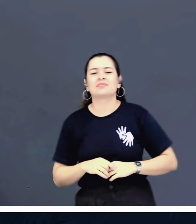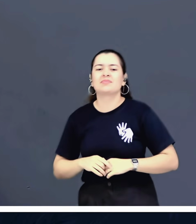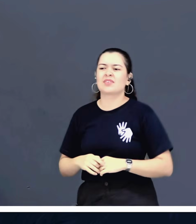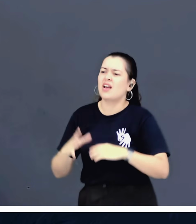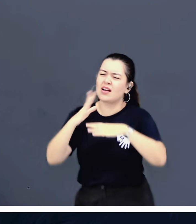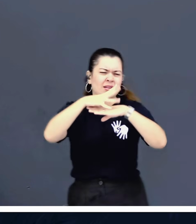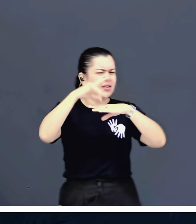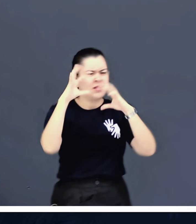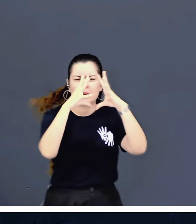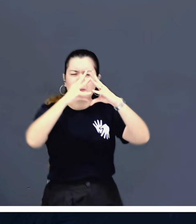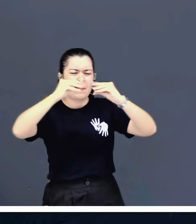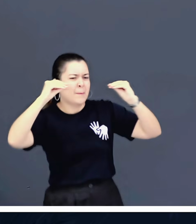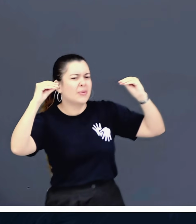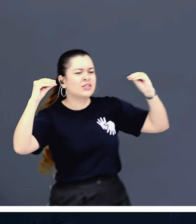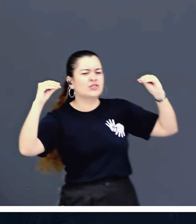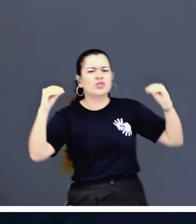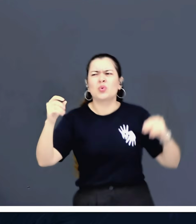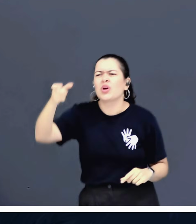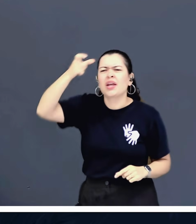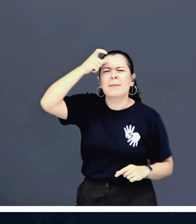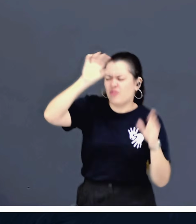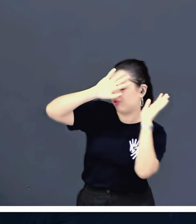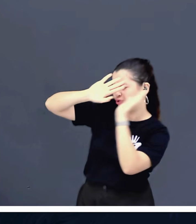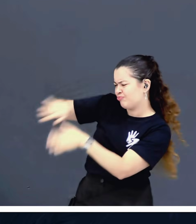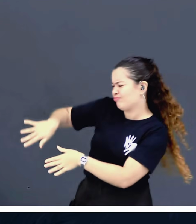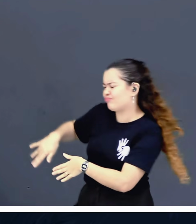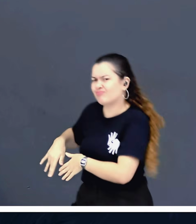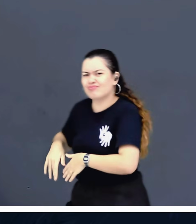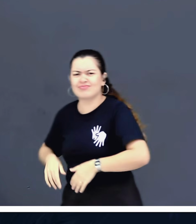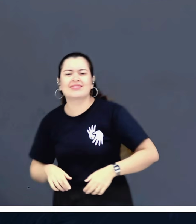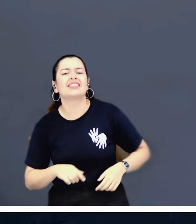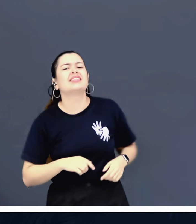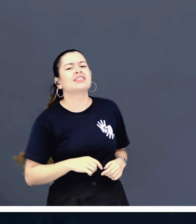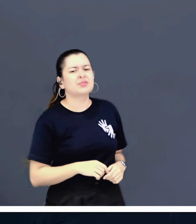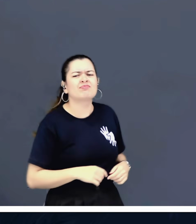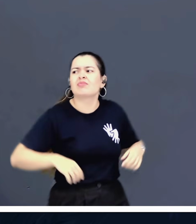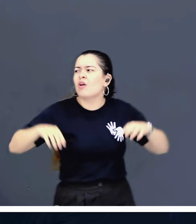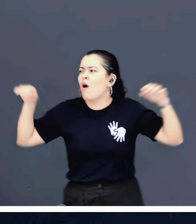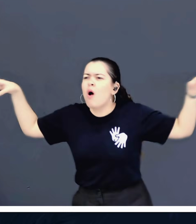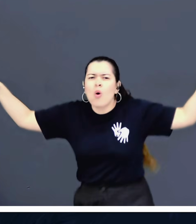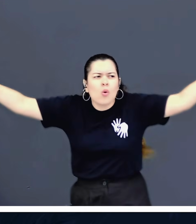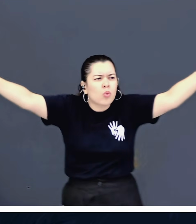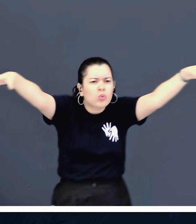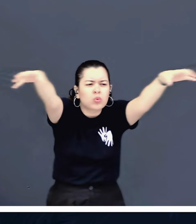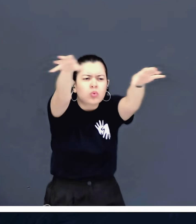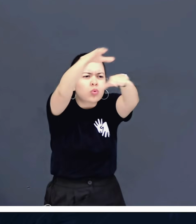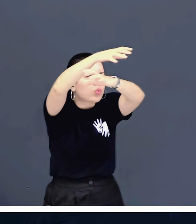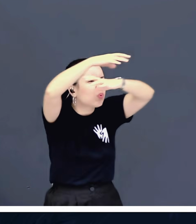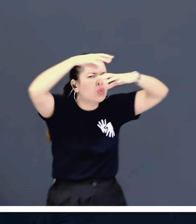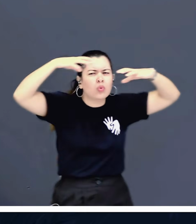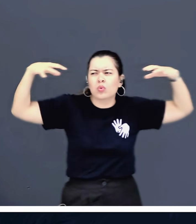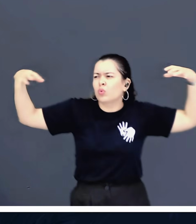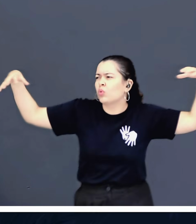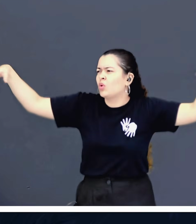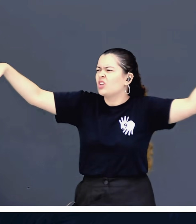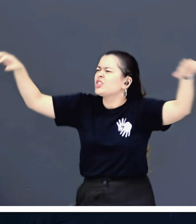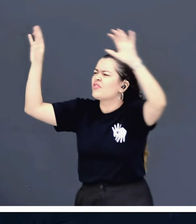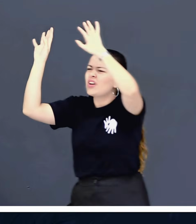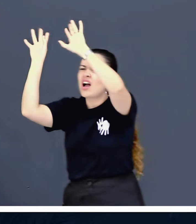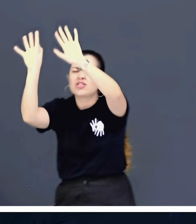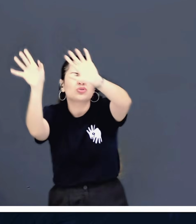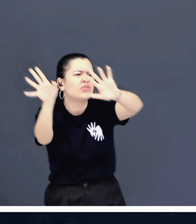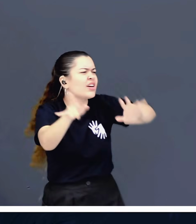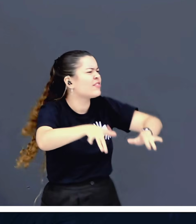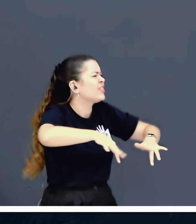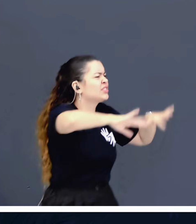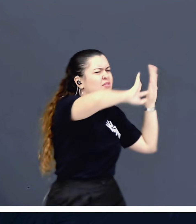Fez enfermidade desaparecer, já fez o inimigo fugir de você. Uma nuvem de vitória está sobre a igreja. A previsão de Deus diz